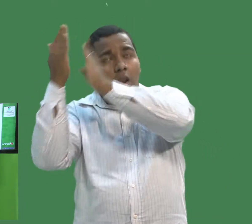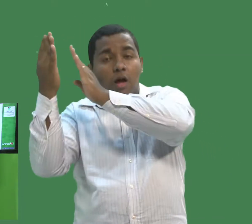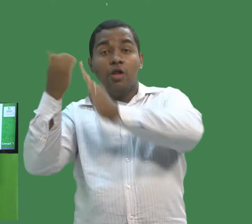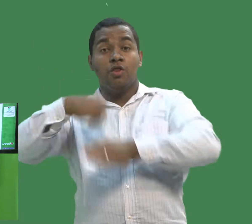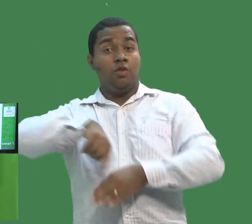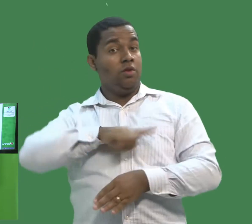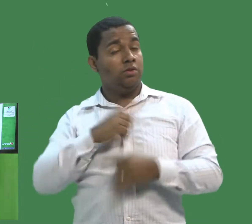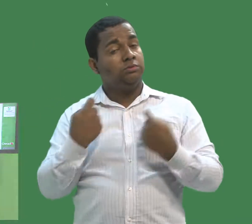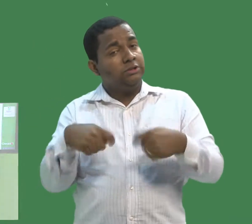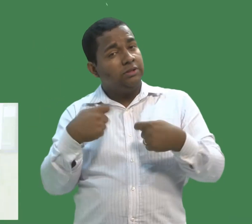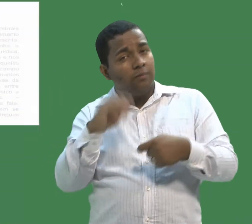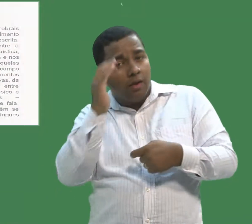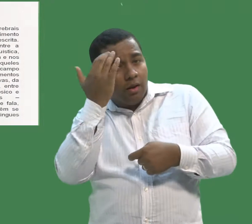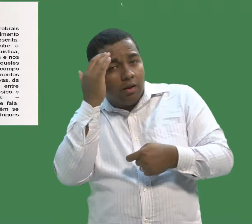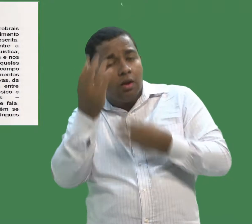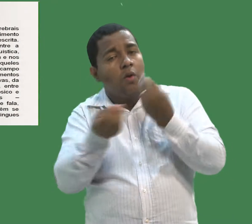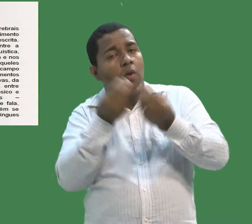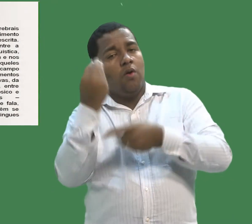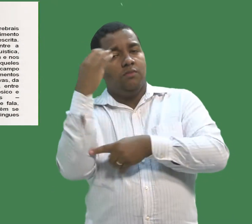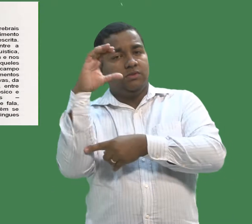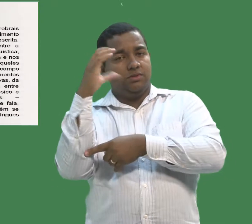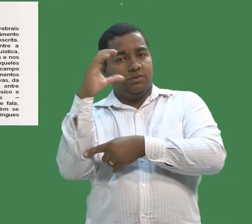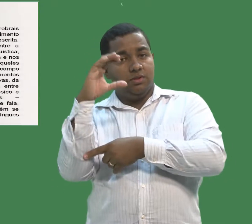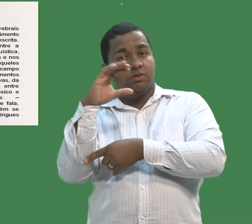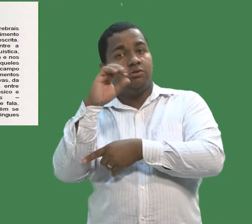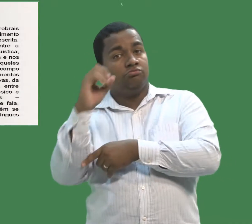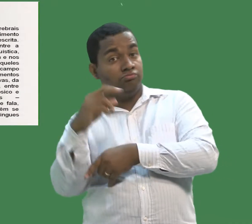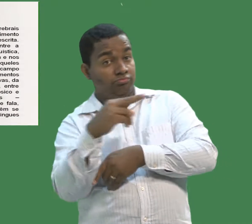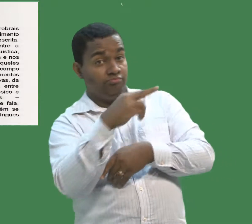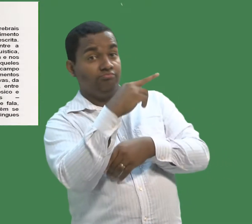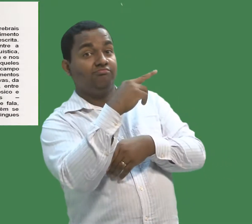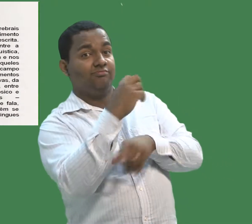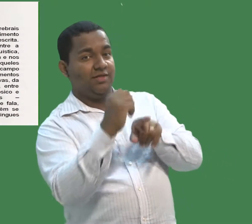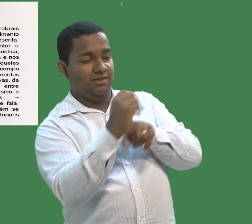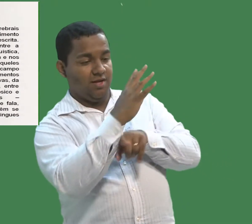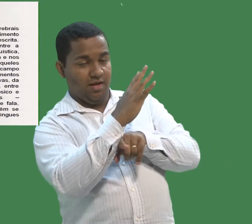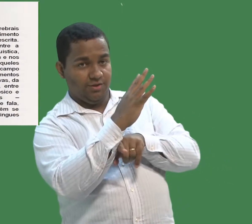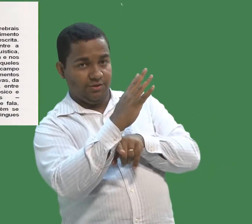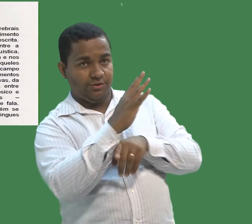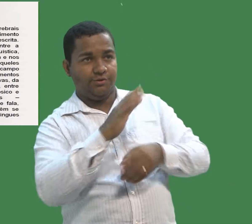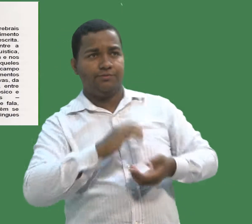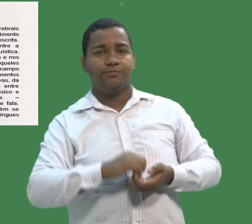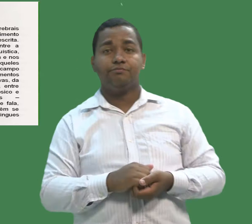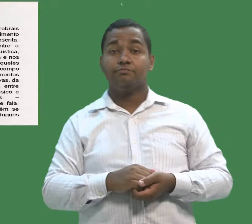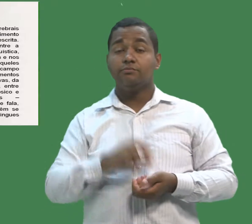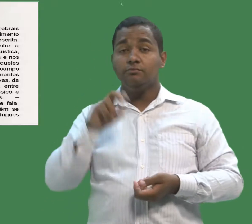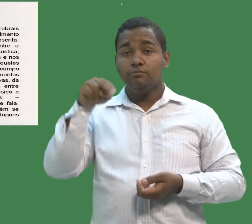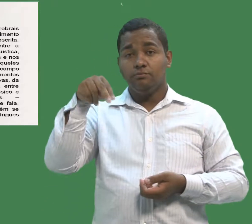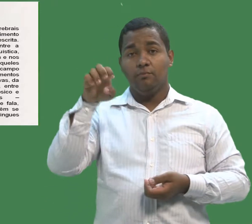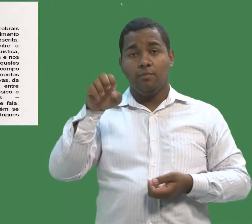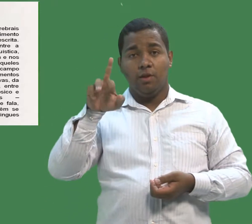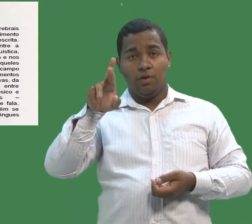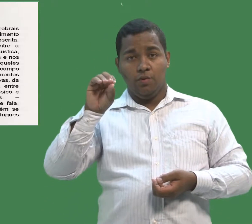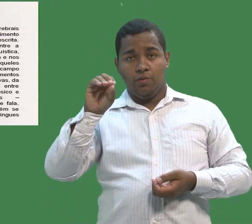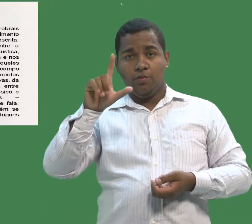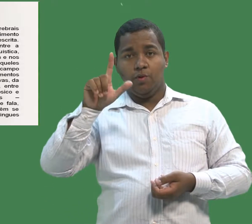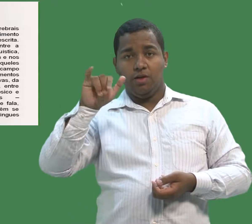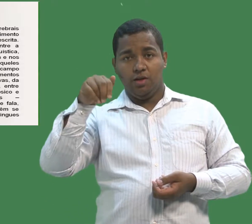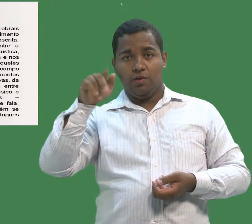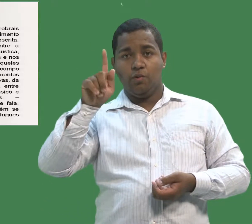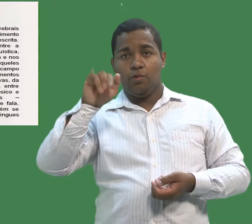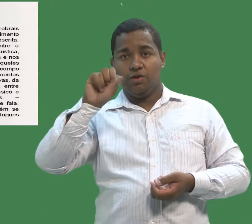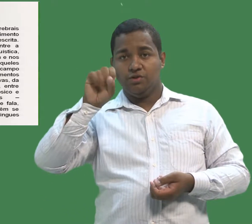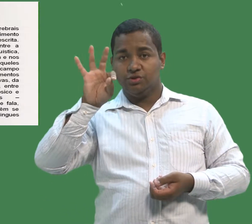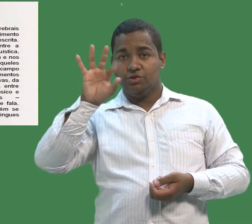conforme veremos no próximo slide. Neurolinguística é uma ciência que estuda os mecanismos cerebrais subjacentes